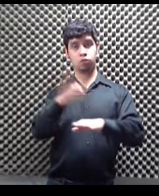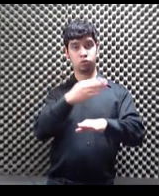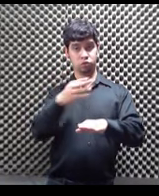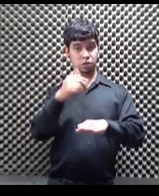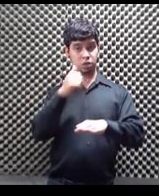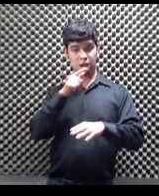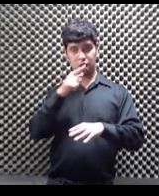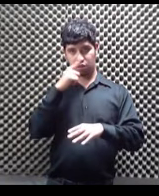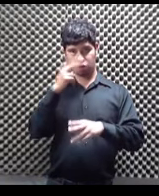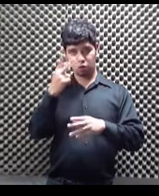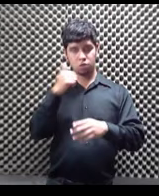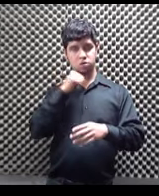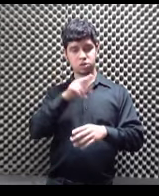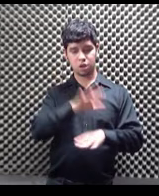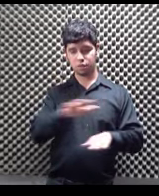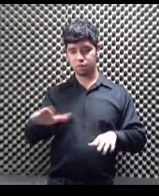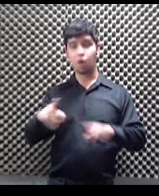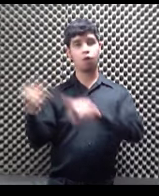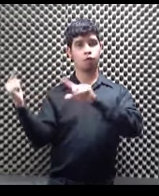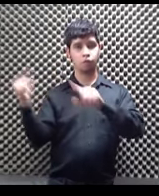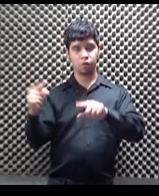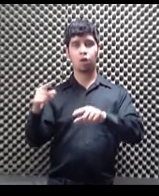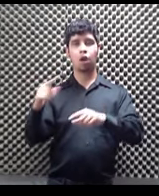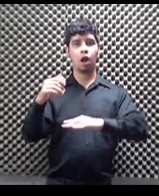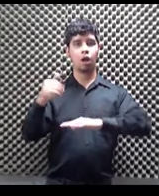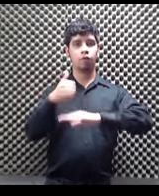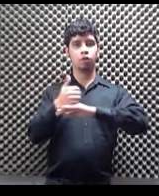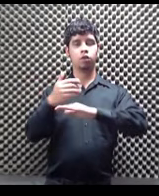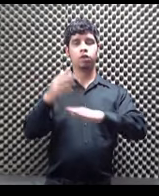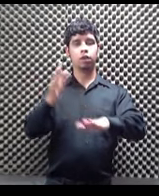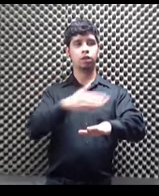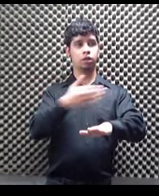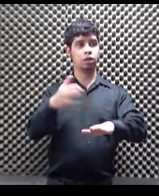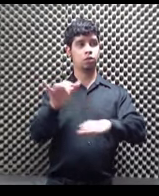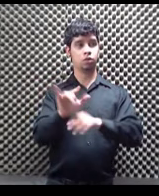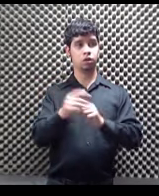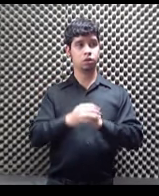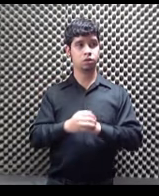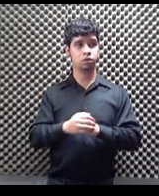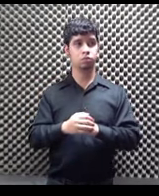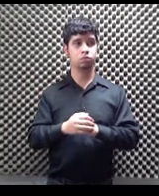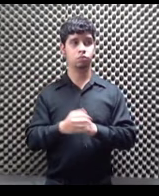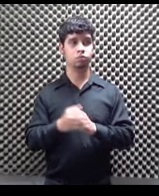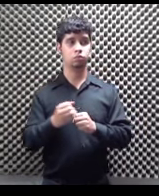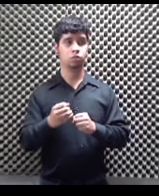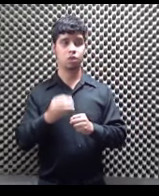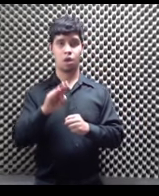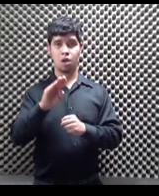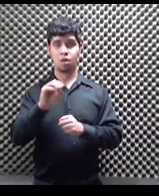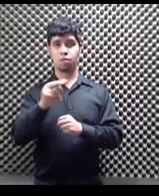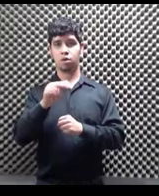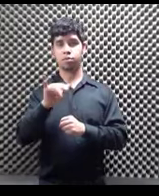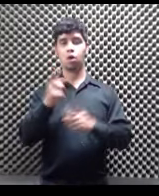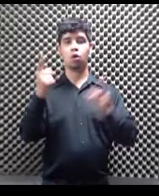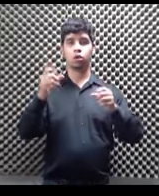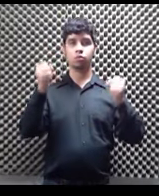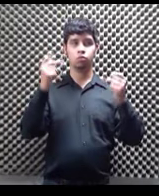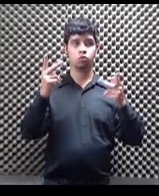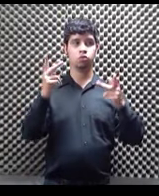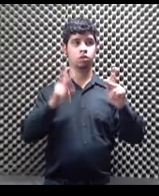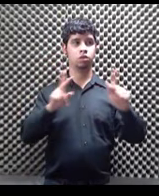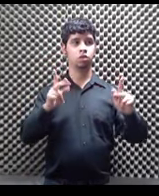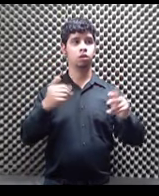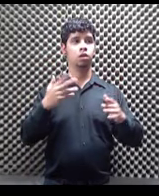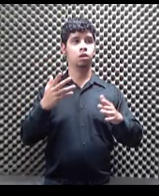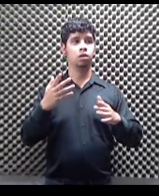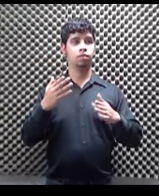fueron a la función y cantaron. Y pusieron a la gente, aunque ustedes no lo crean, en una bohemia pasan muchas cosas, cantaron do re